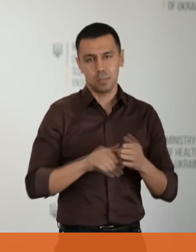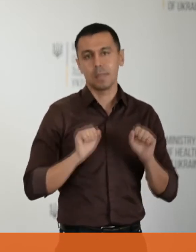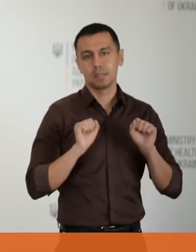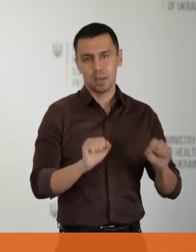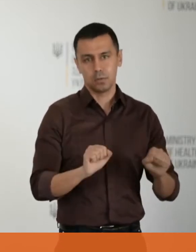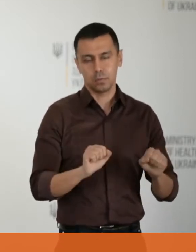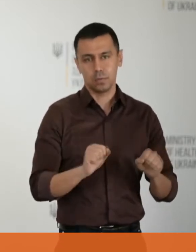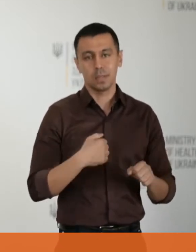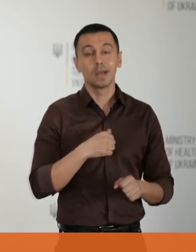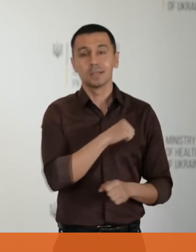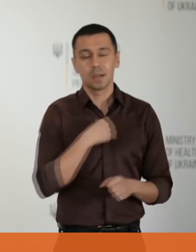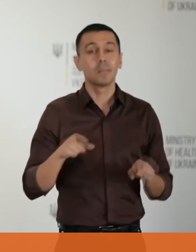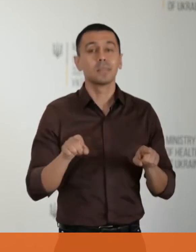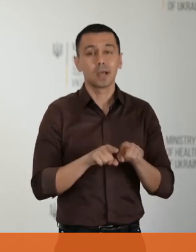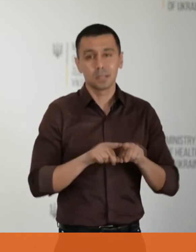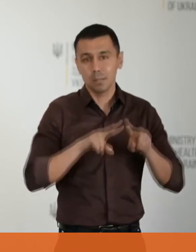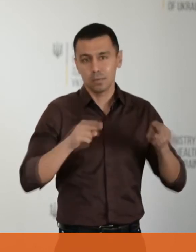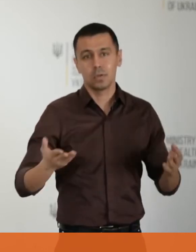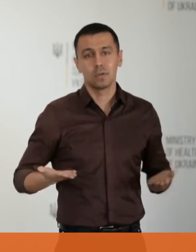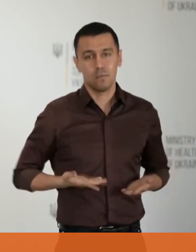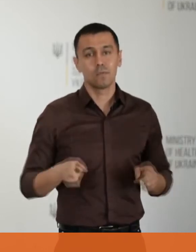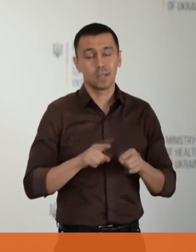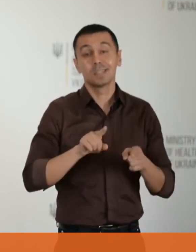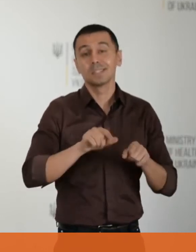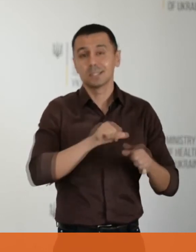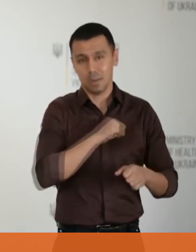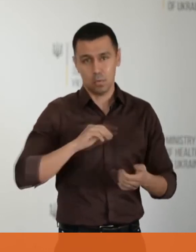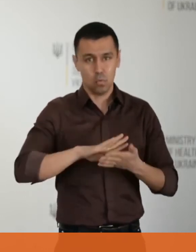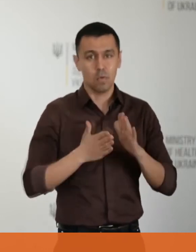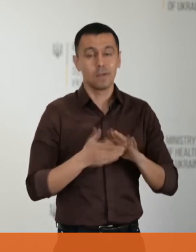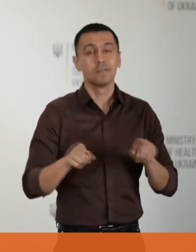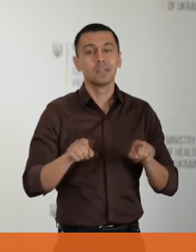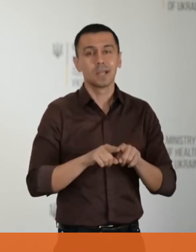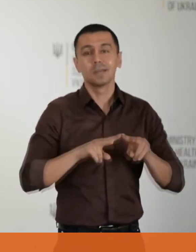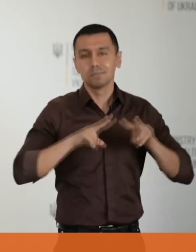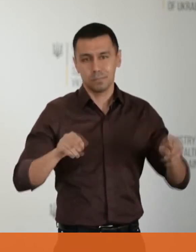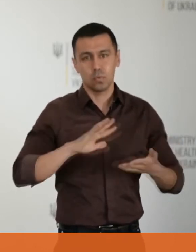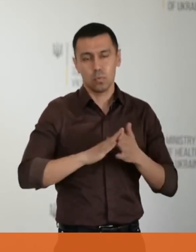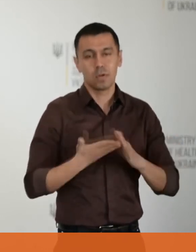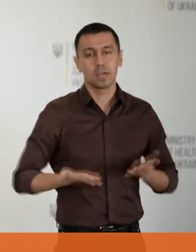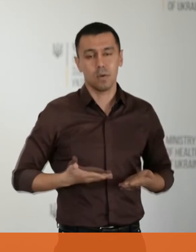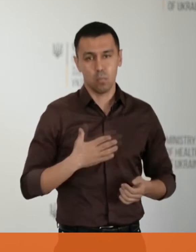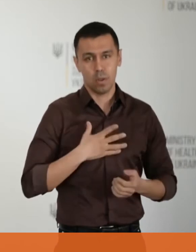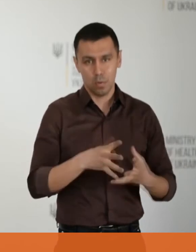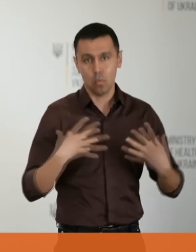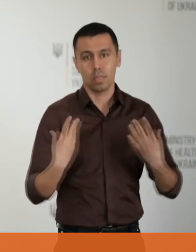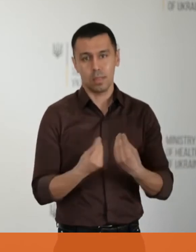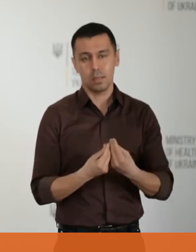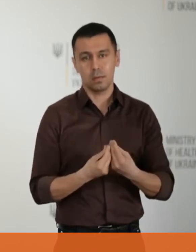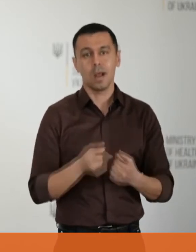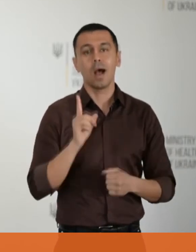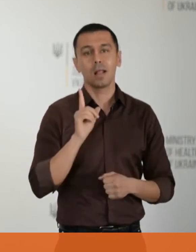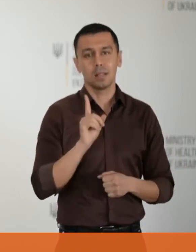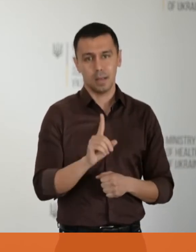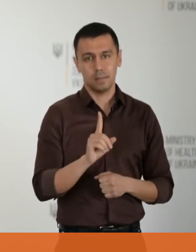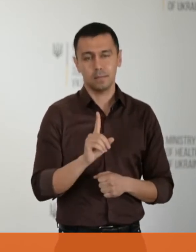захисту. Я сам так само живу в таких самих умовах. В таких самих умовах живе моя родина.